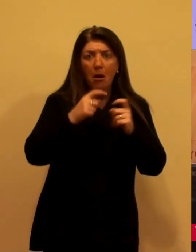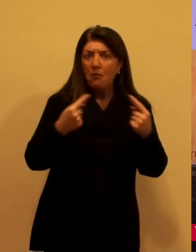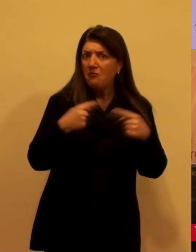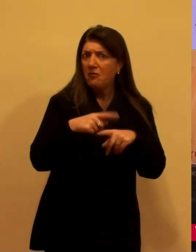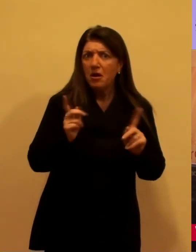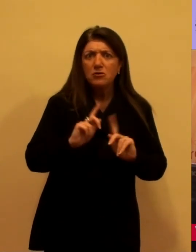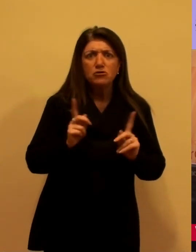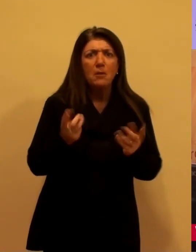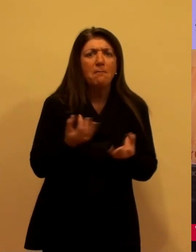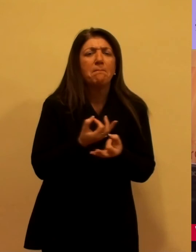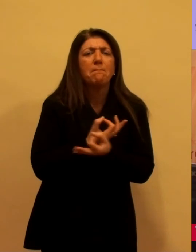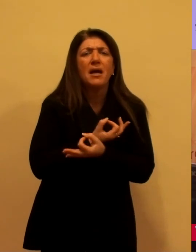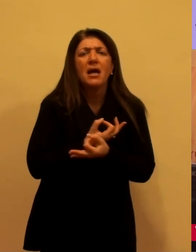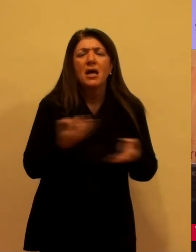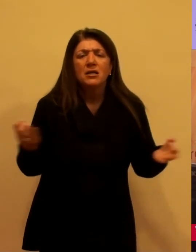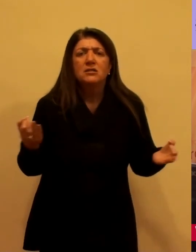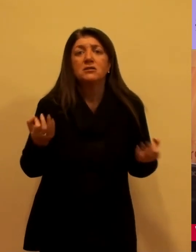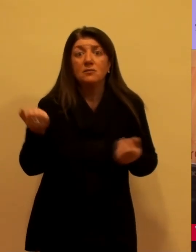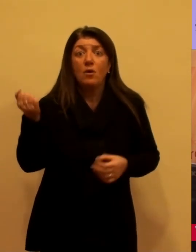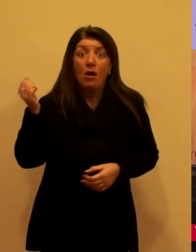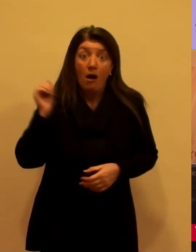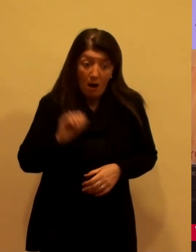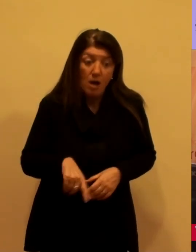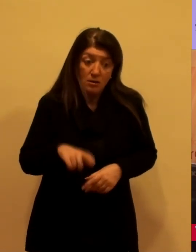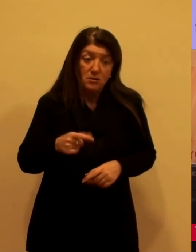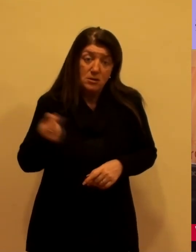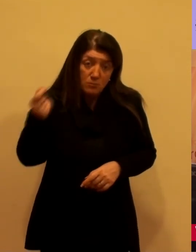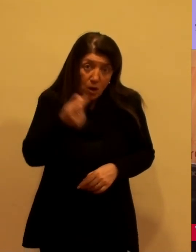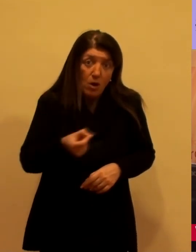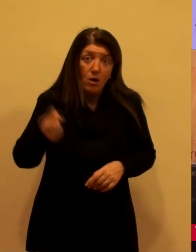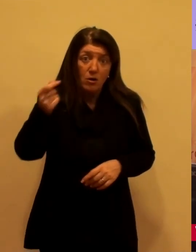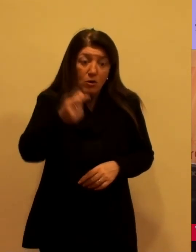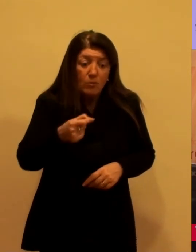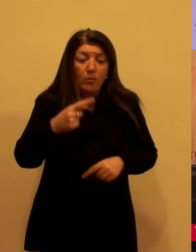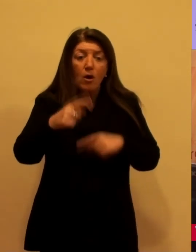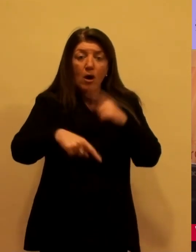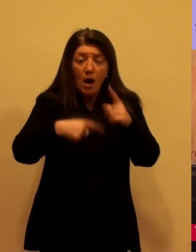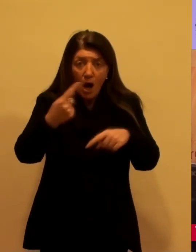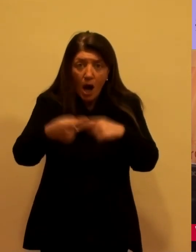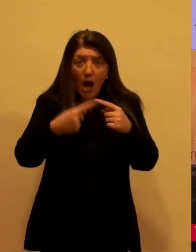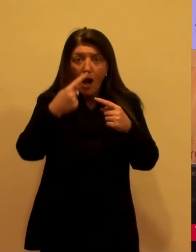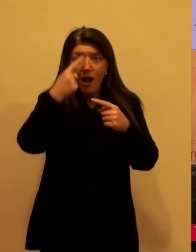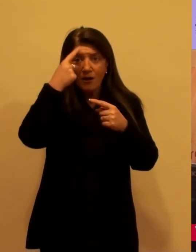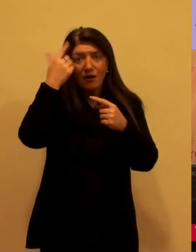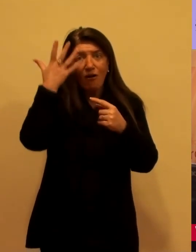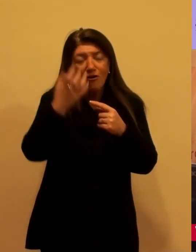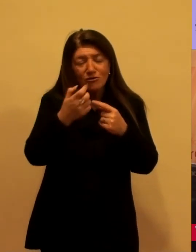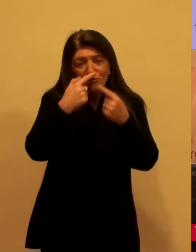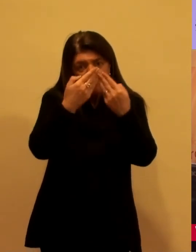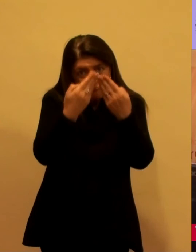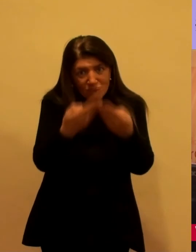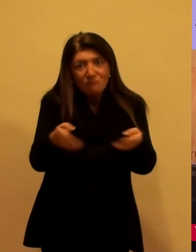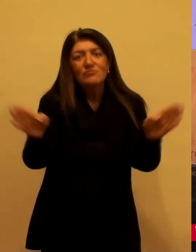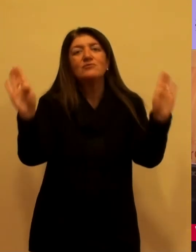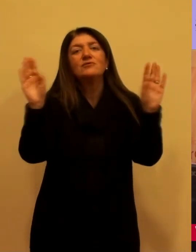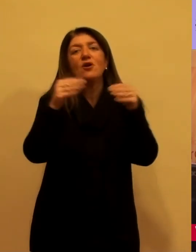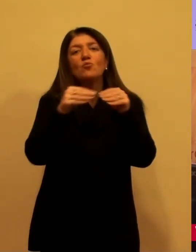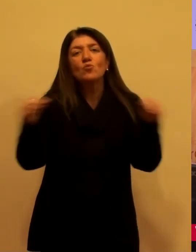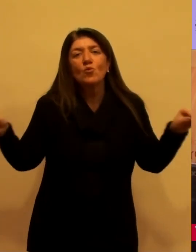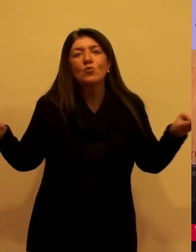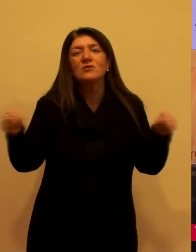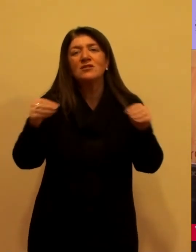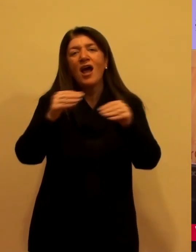e anzi mano a mano è passato anche questo concetto di un museo più amichevole, più friendly, alla portata di